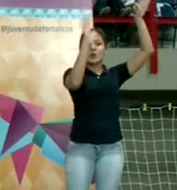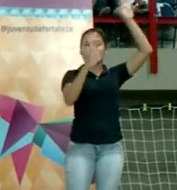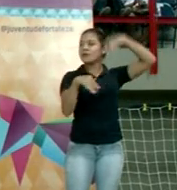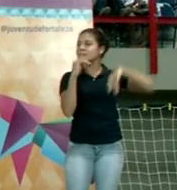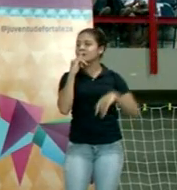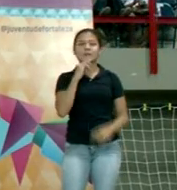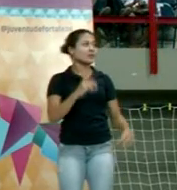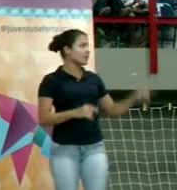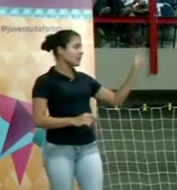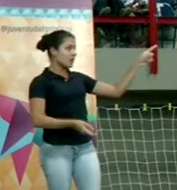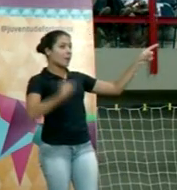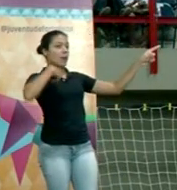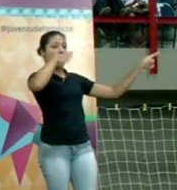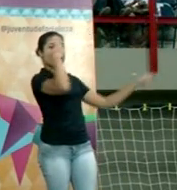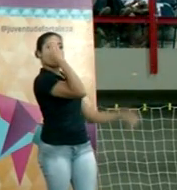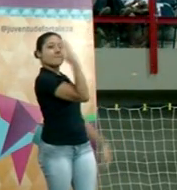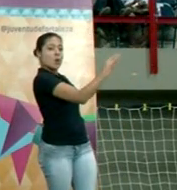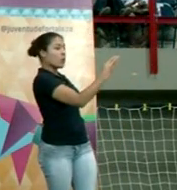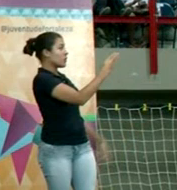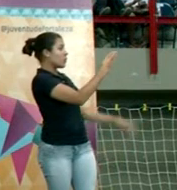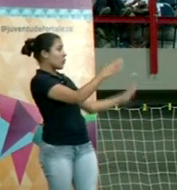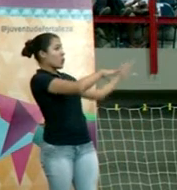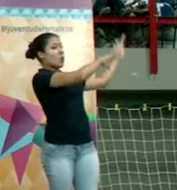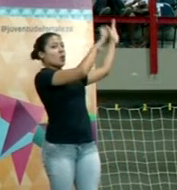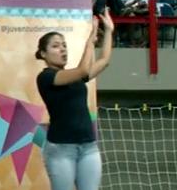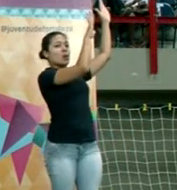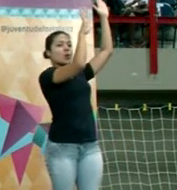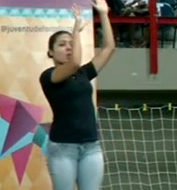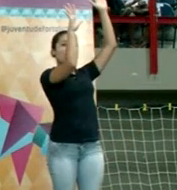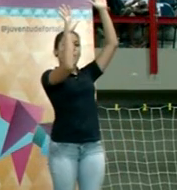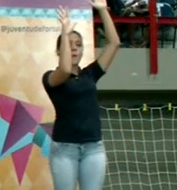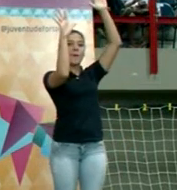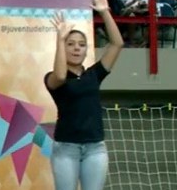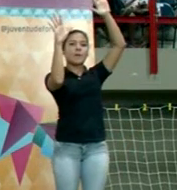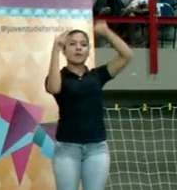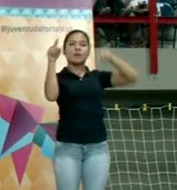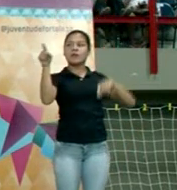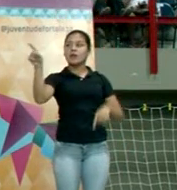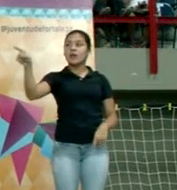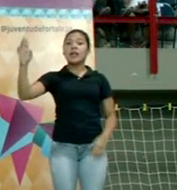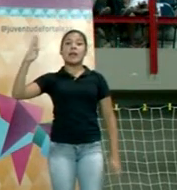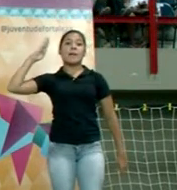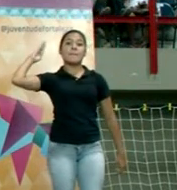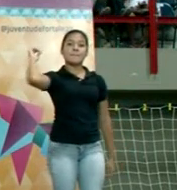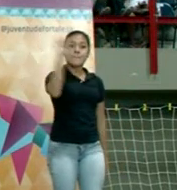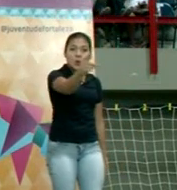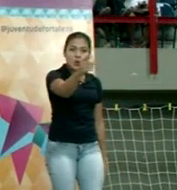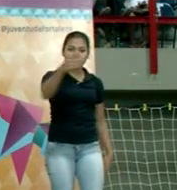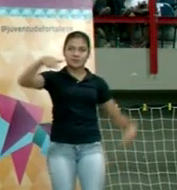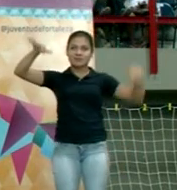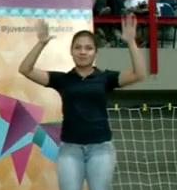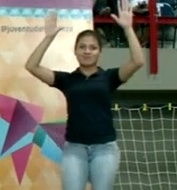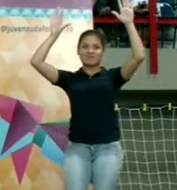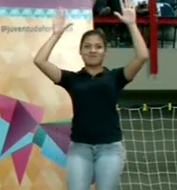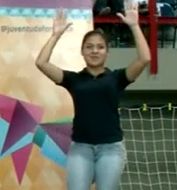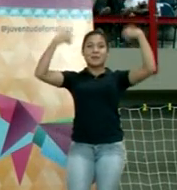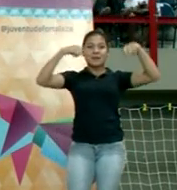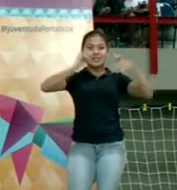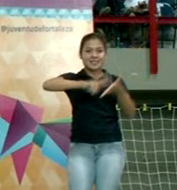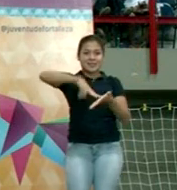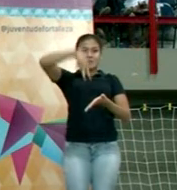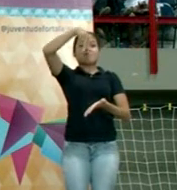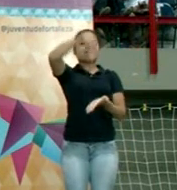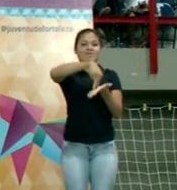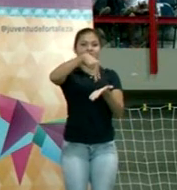Eu vou aqui, ó, apontar aqui o braço e vocês vão levantando os 2 braços de vocês de acordo com o que eu vou passando. Tem que ficar em pé, né?